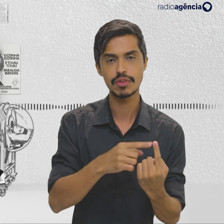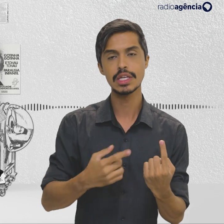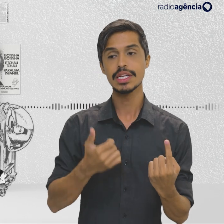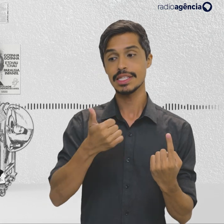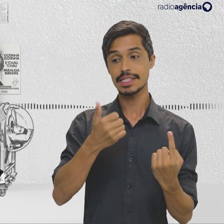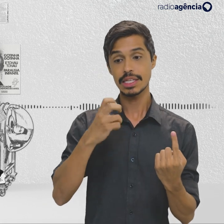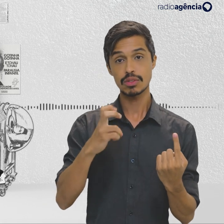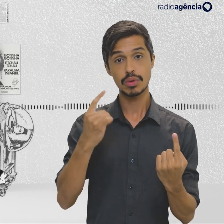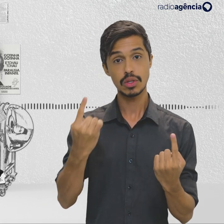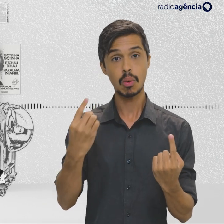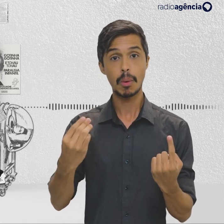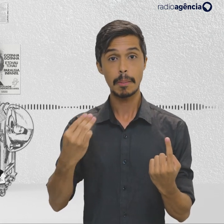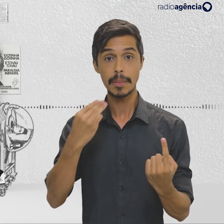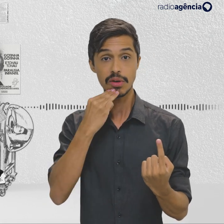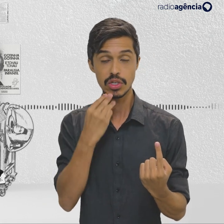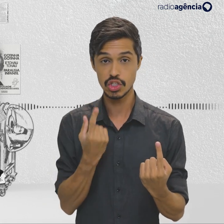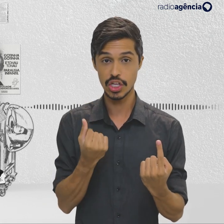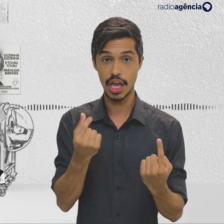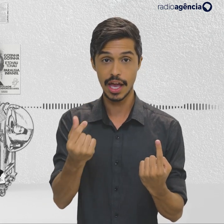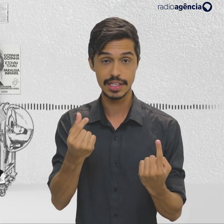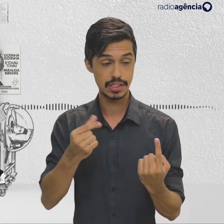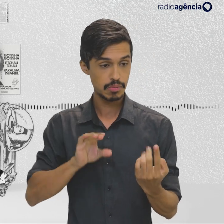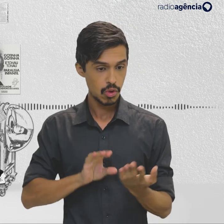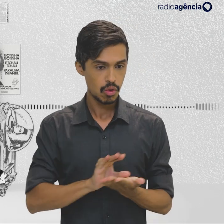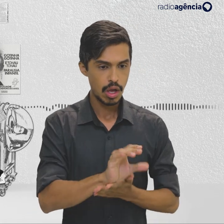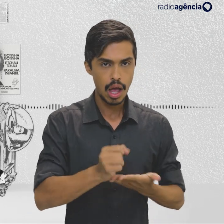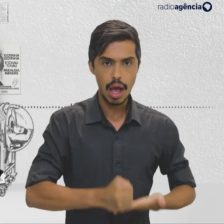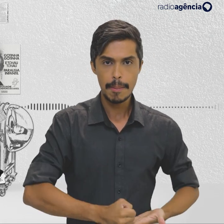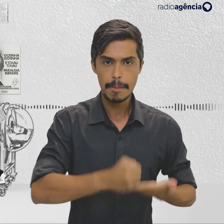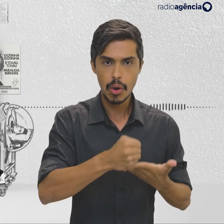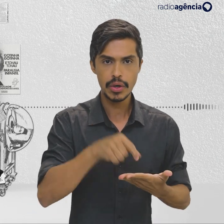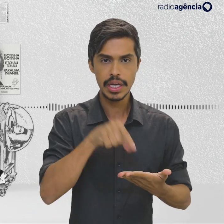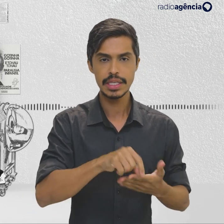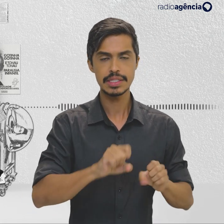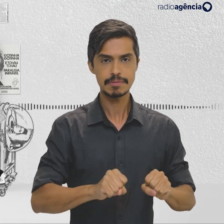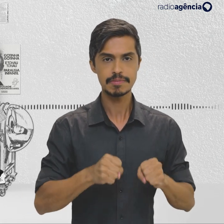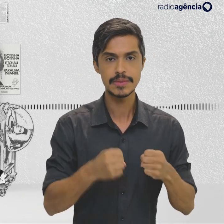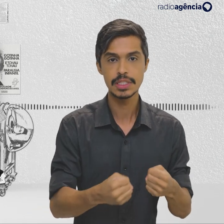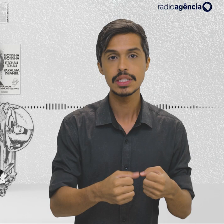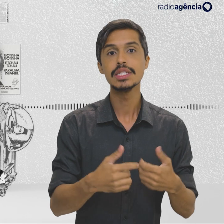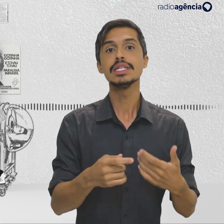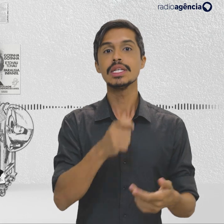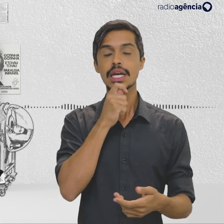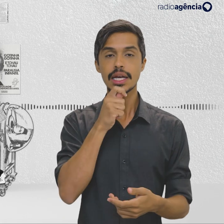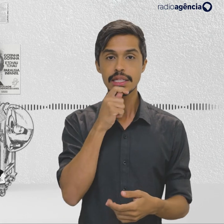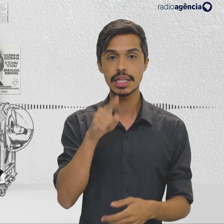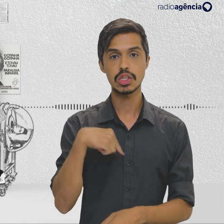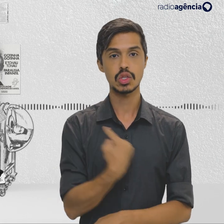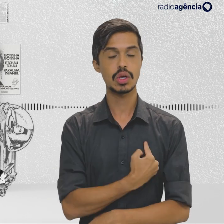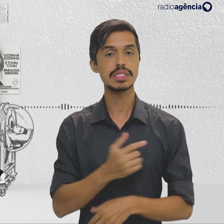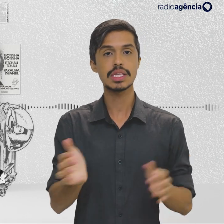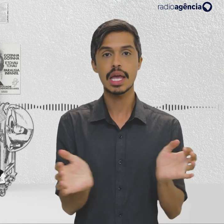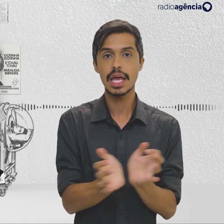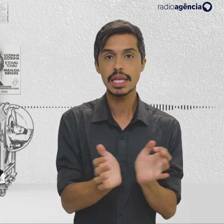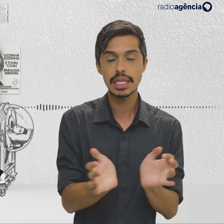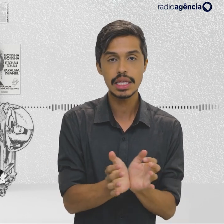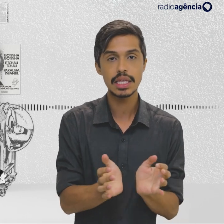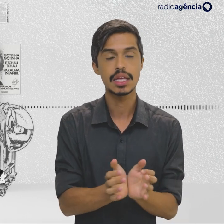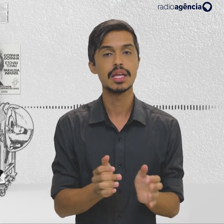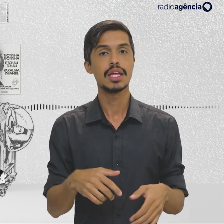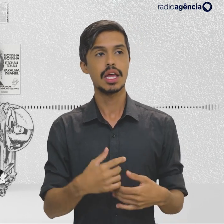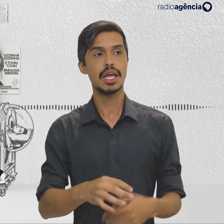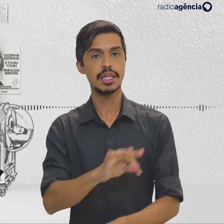Saúde destinou R 151 milhões deais para apoio a essa ação e a ida da nossa equipe